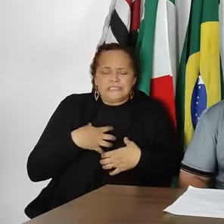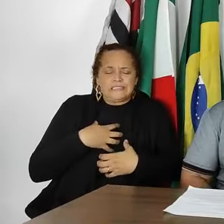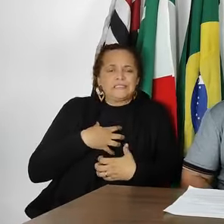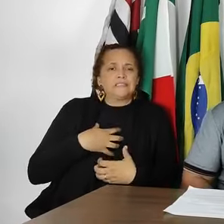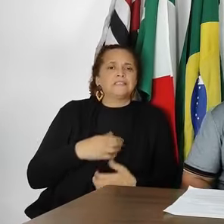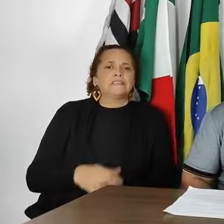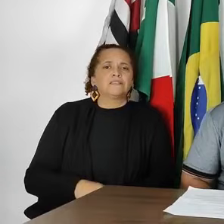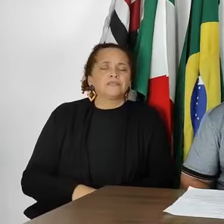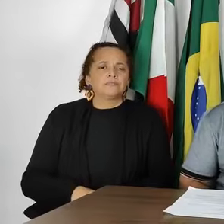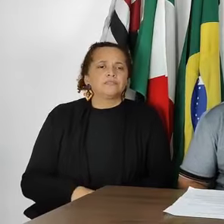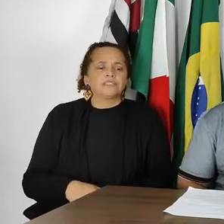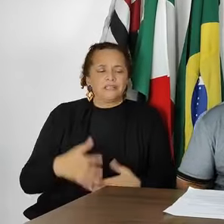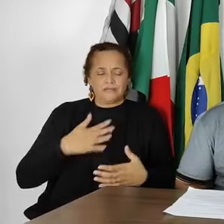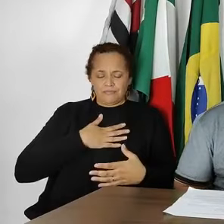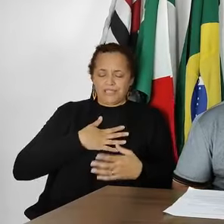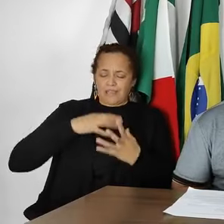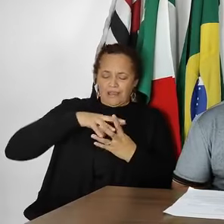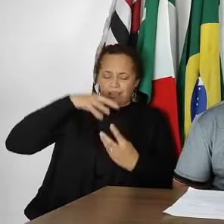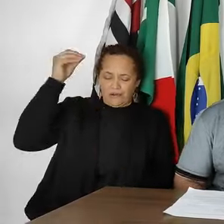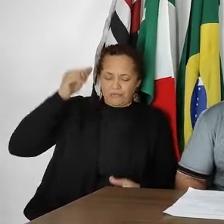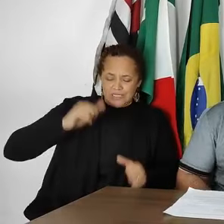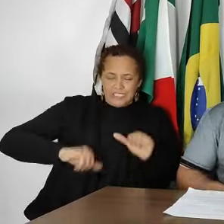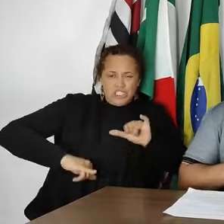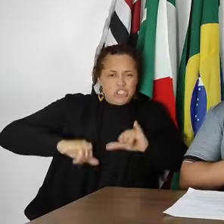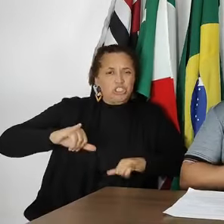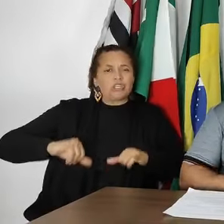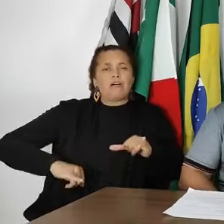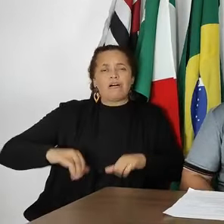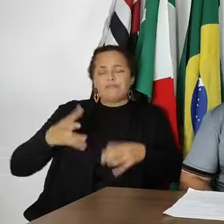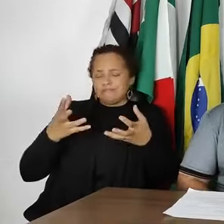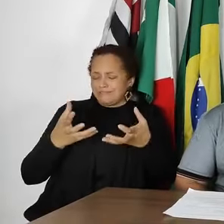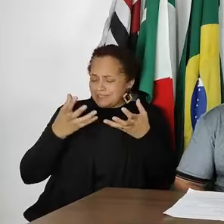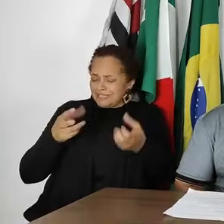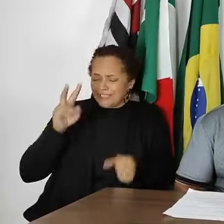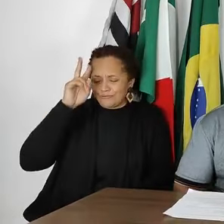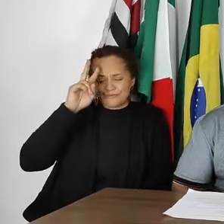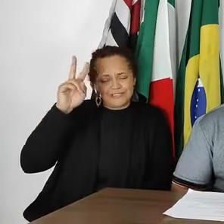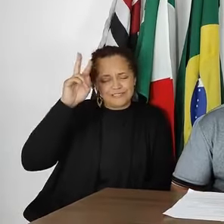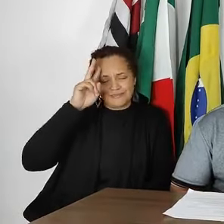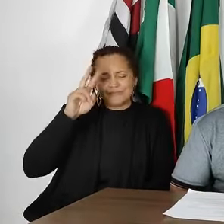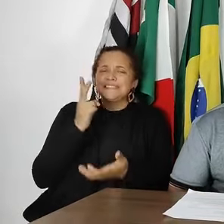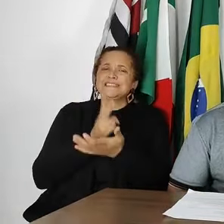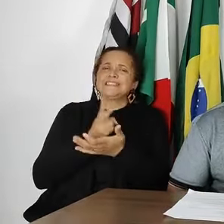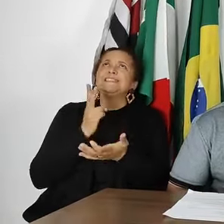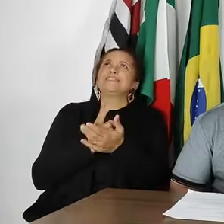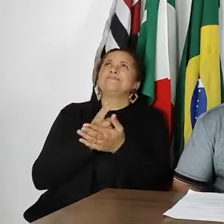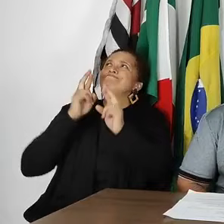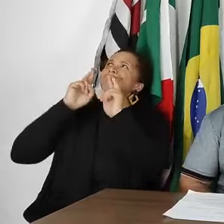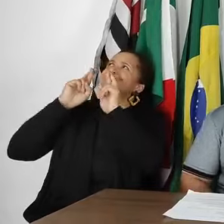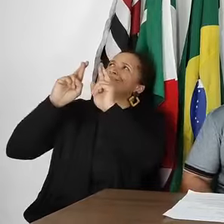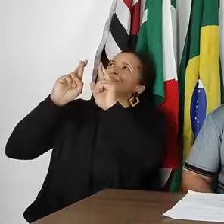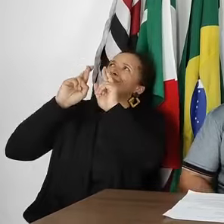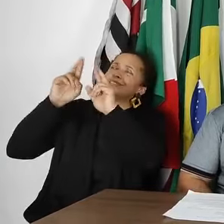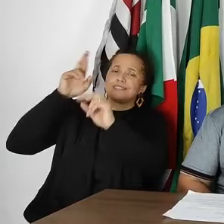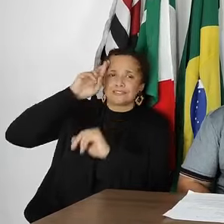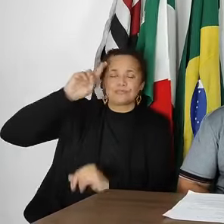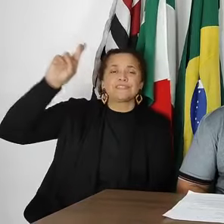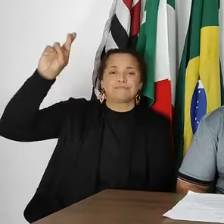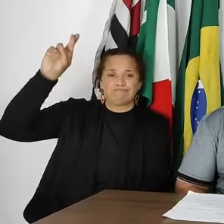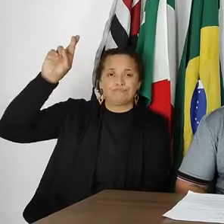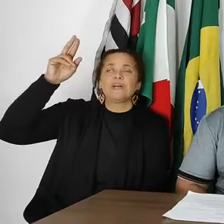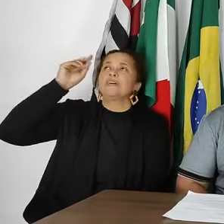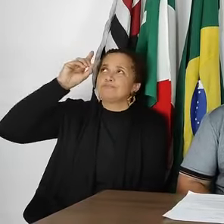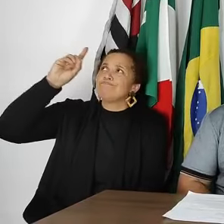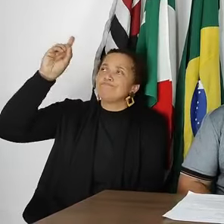continuamente os recorda e abate dentro de mim. Quero trazer à memória o que me pode dar esperança. As misericórdias